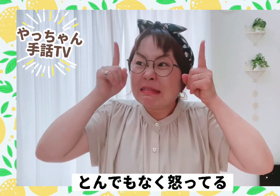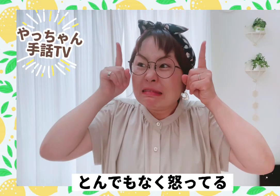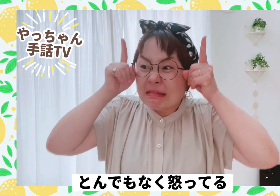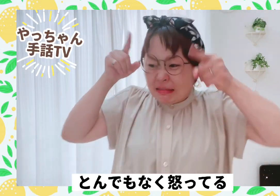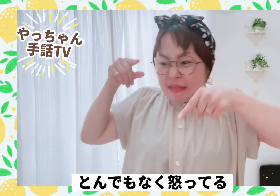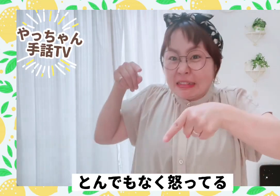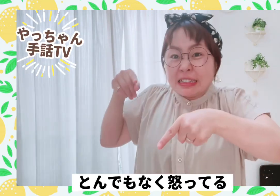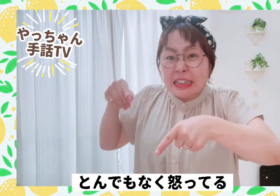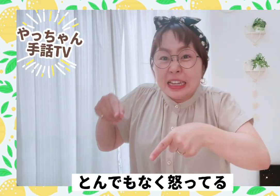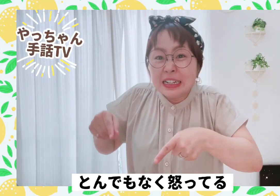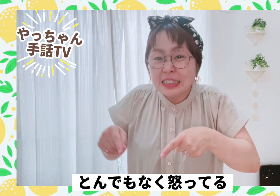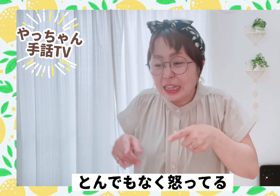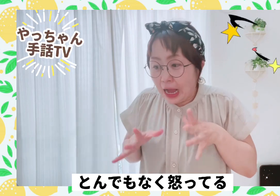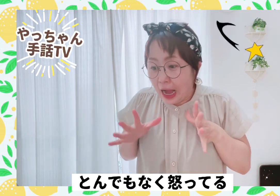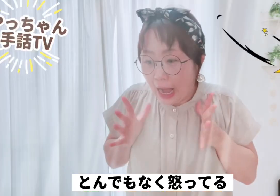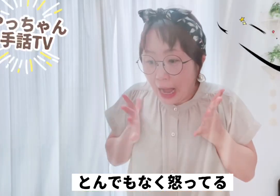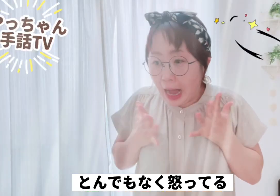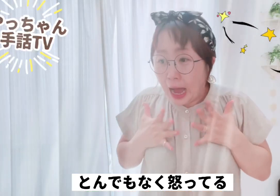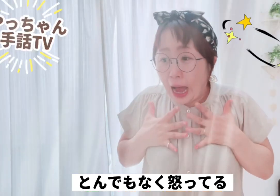うぅぅって怒ってんですよ。